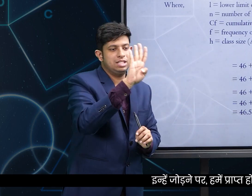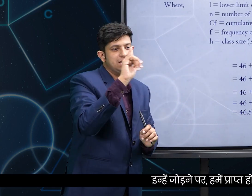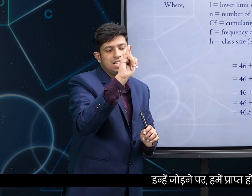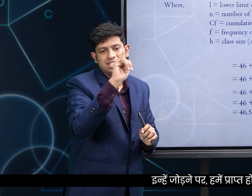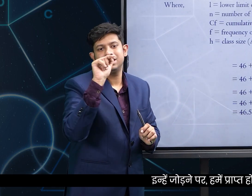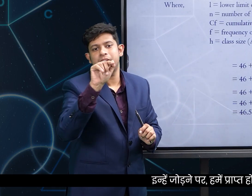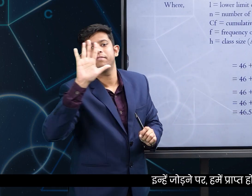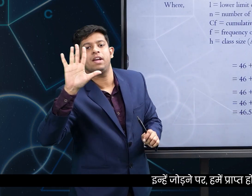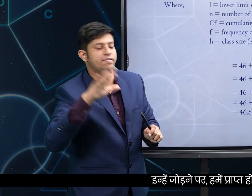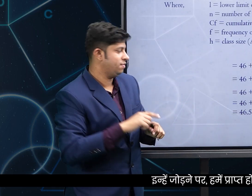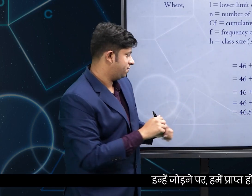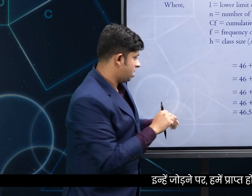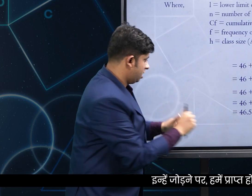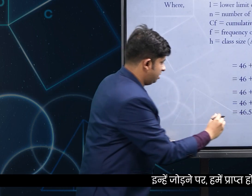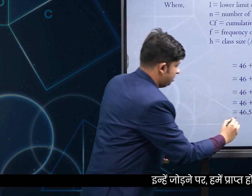है 46.5।